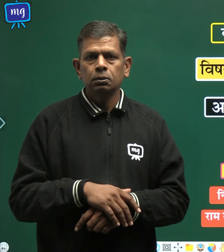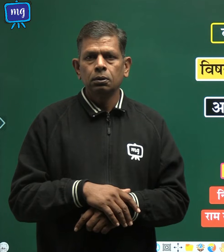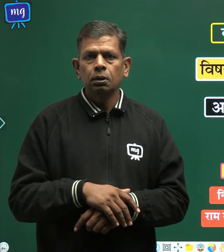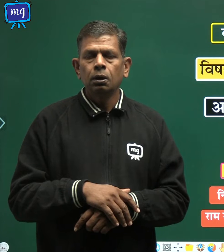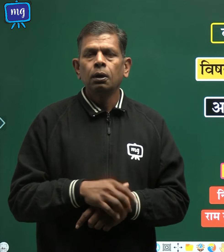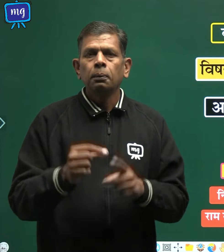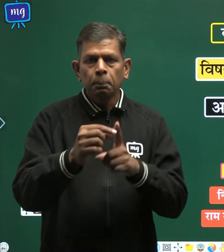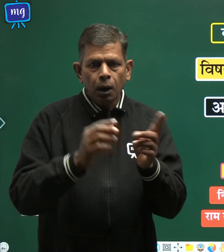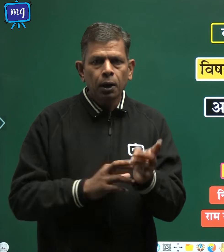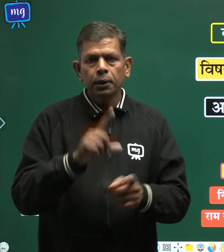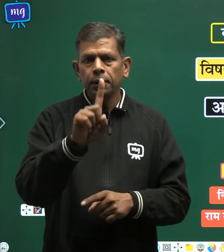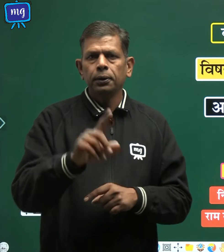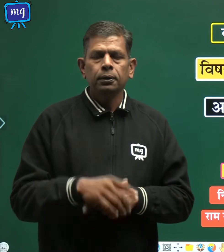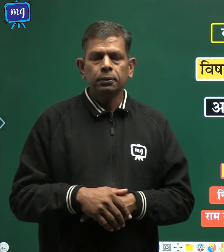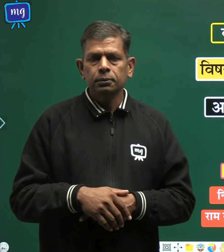भाग 1।